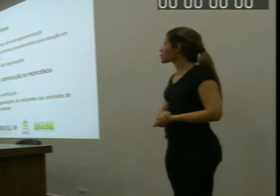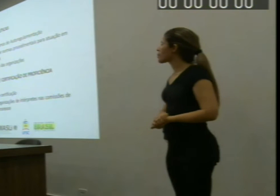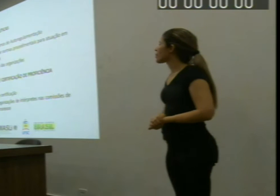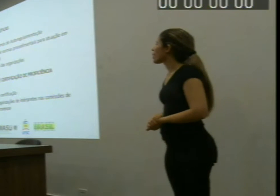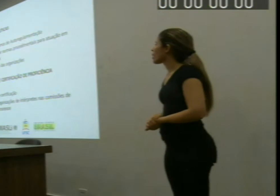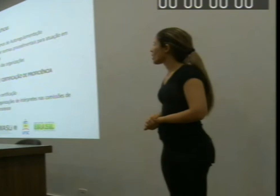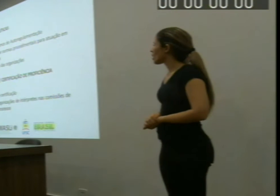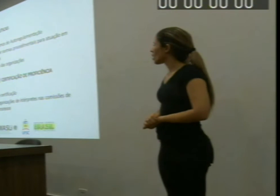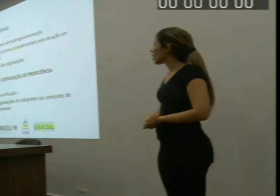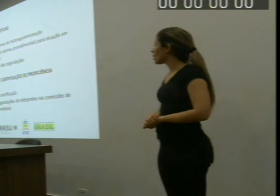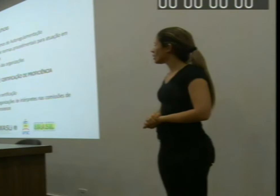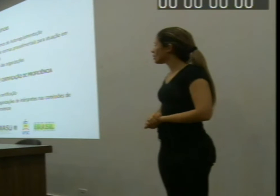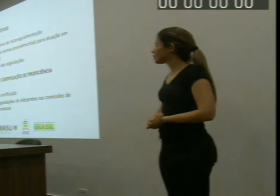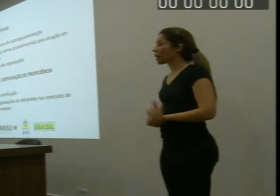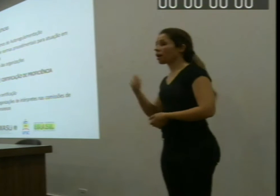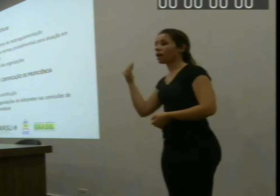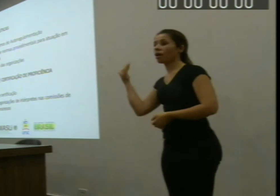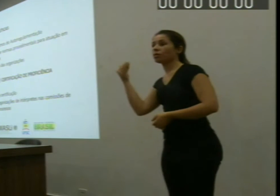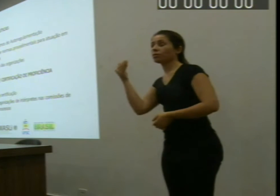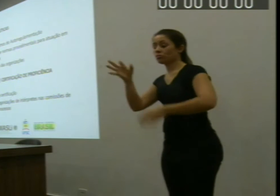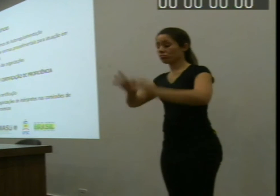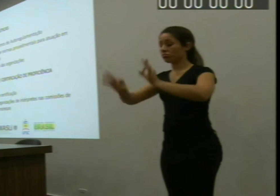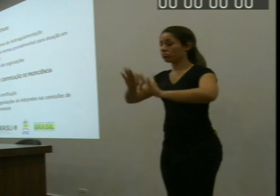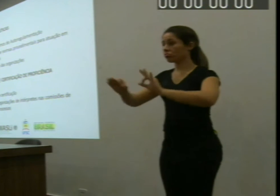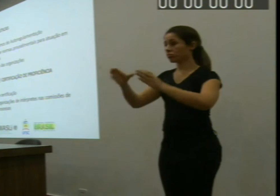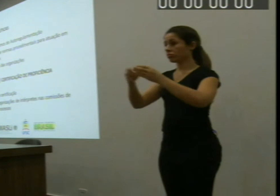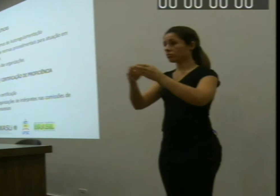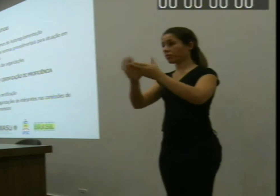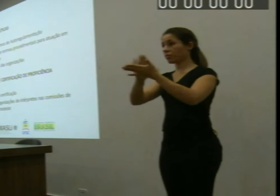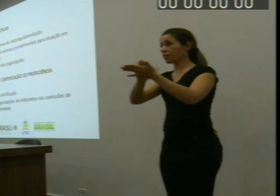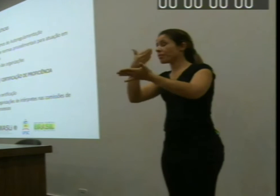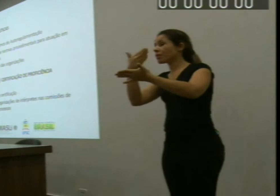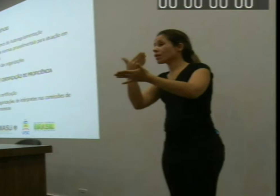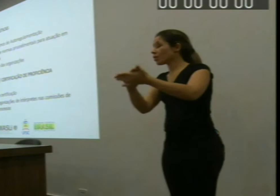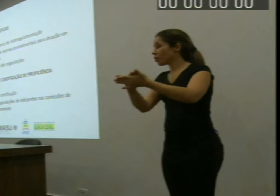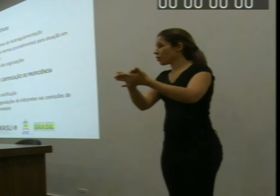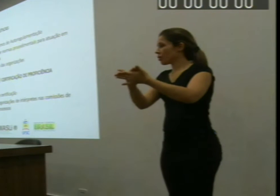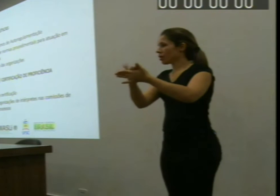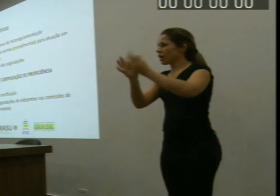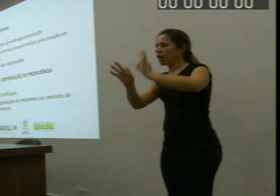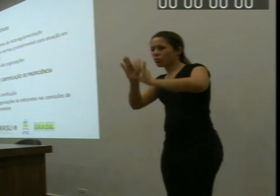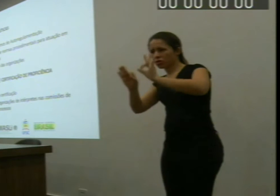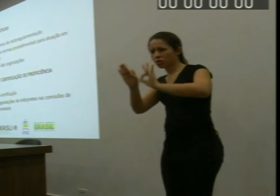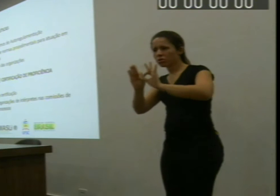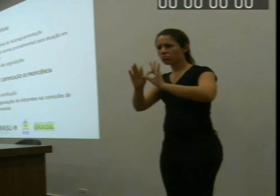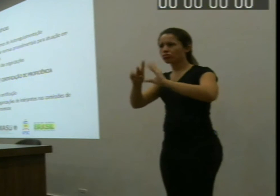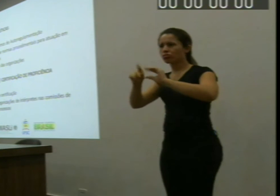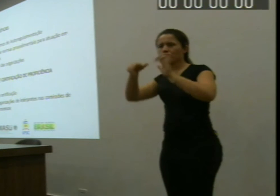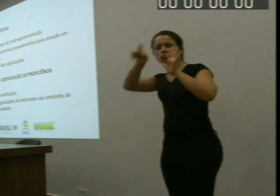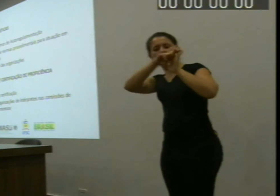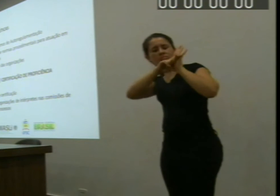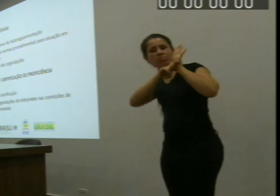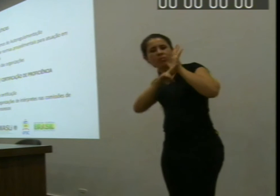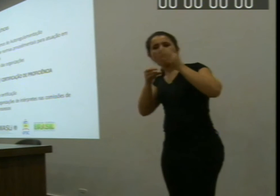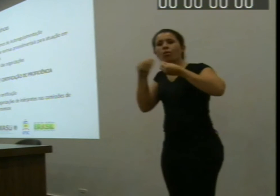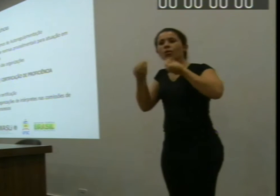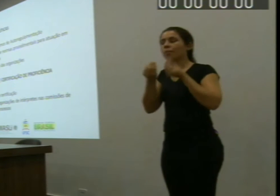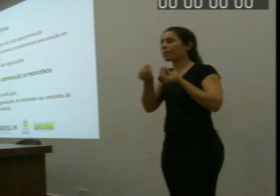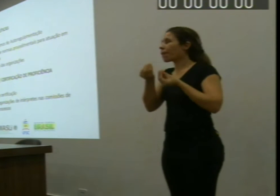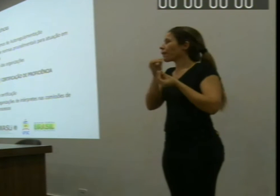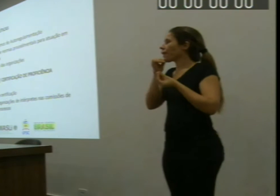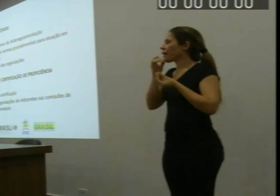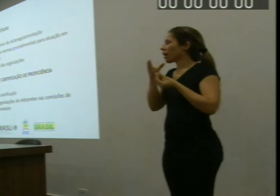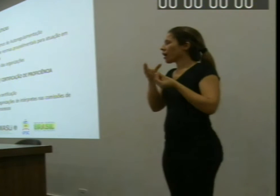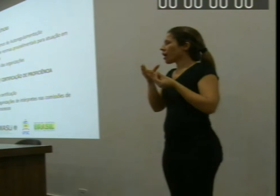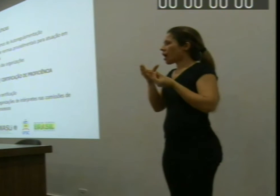organizações de intérpretes nas comissões el a desses processos a hoje não não não se nenhuma organização participa